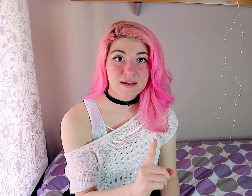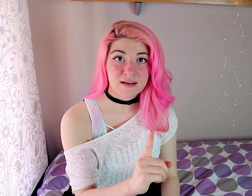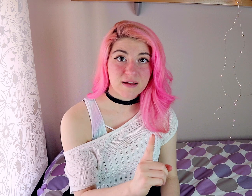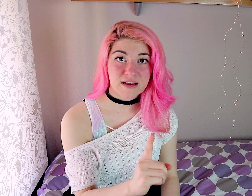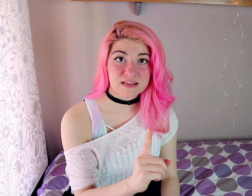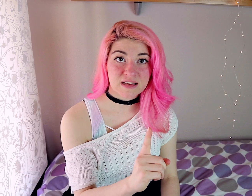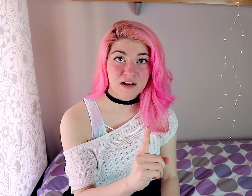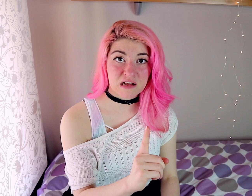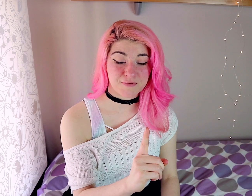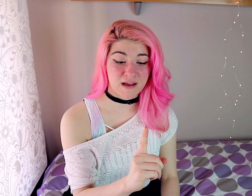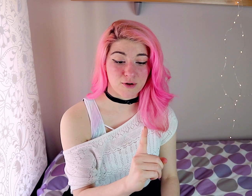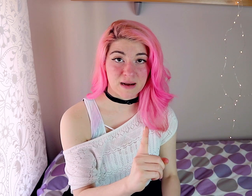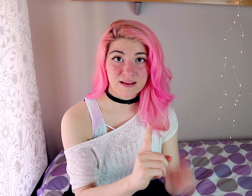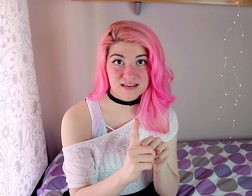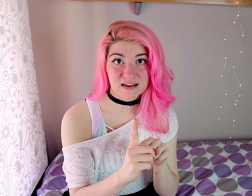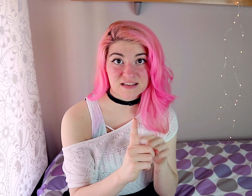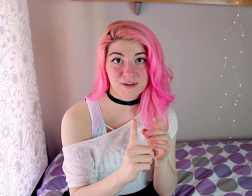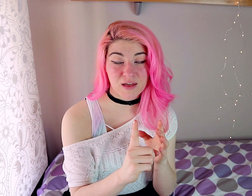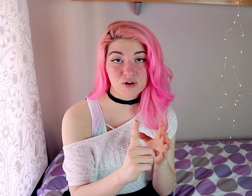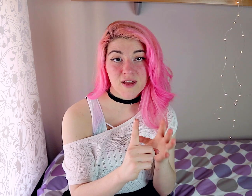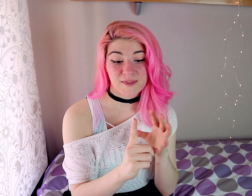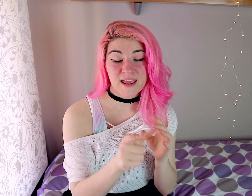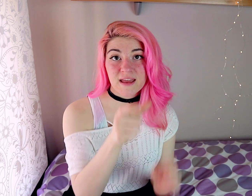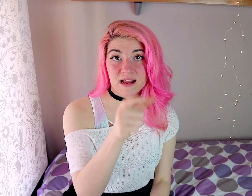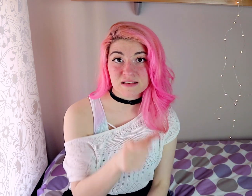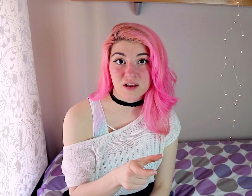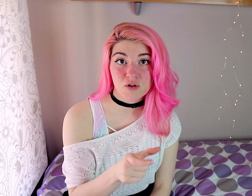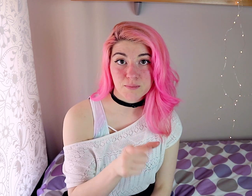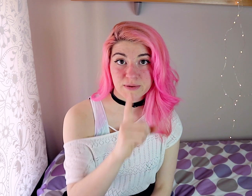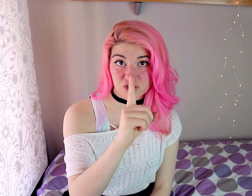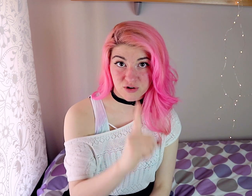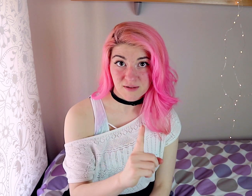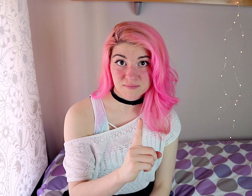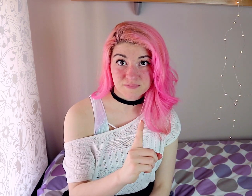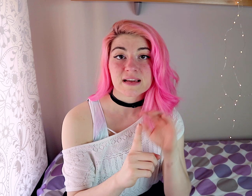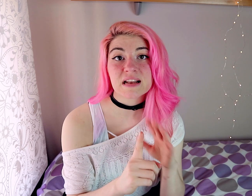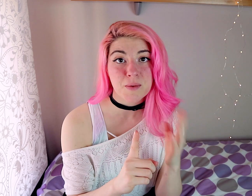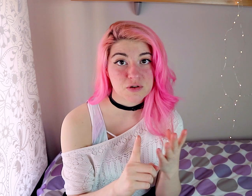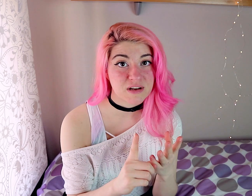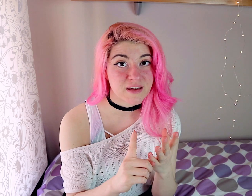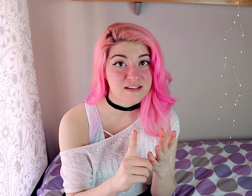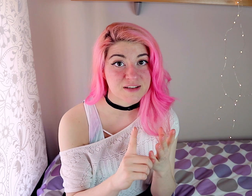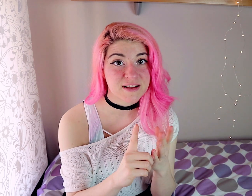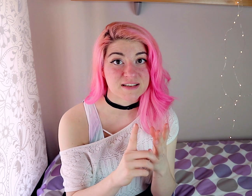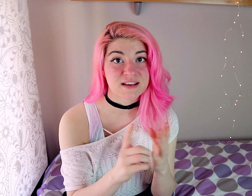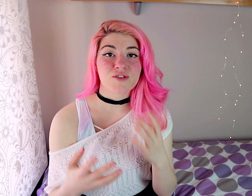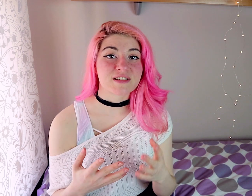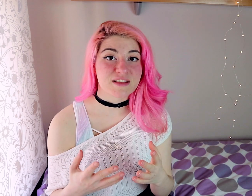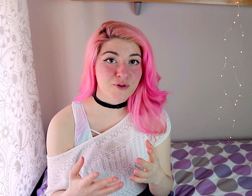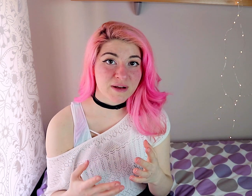este sería el clasificador, ¿vale? Este es el clasificador del signo persona. Que es el que vamos a utilizar en estas frases. Entonces de esta forma